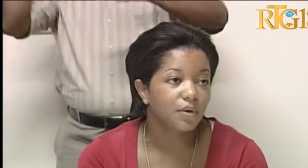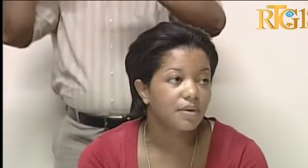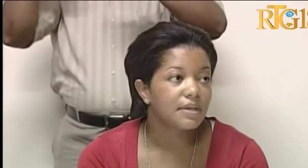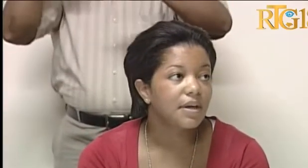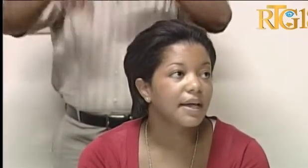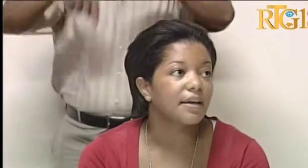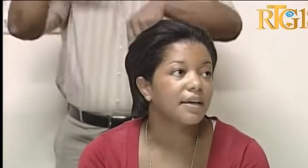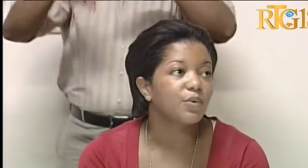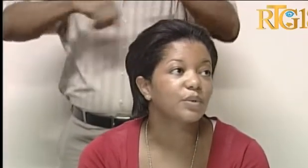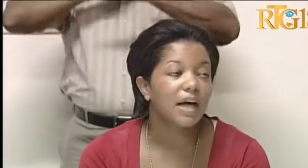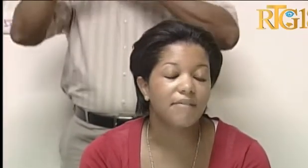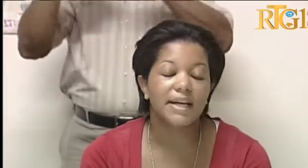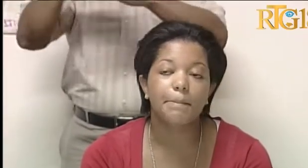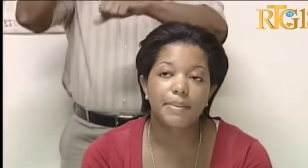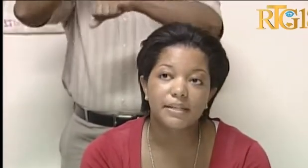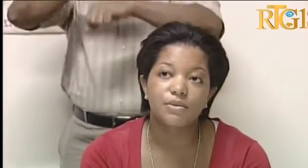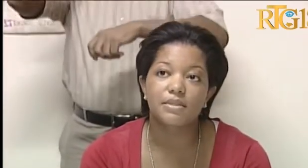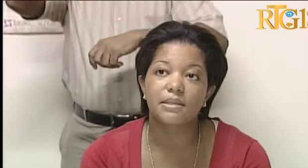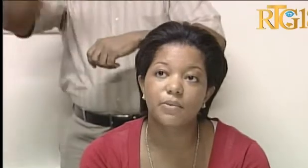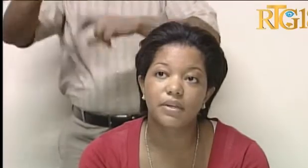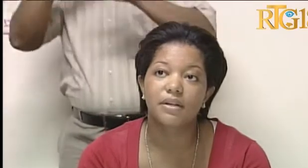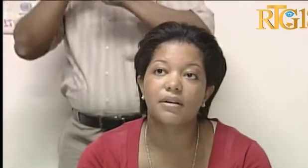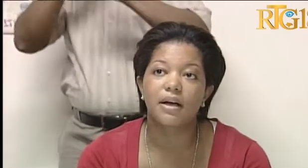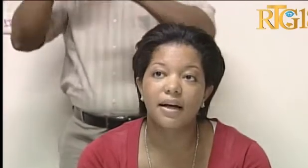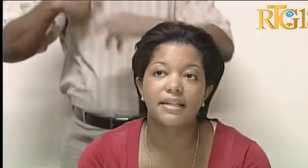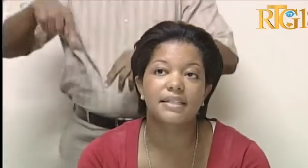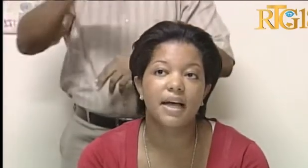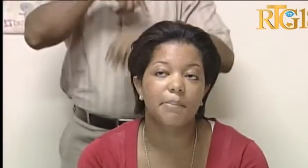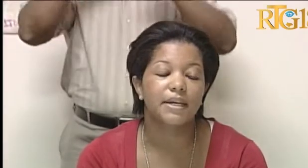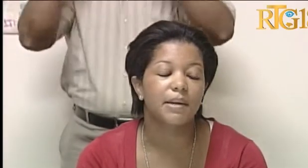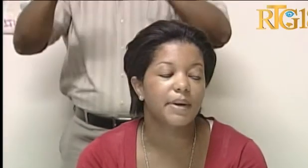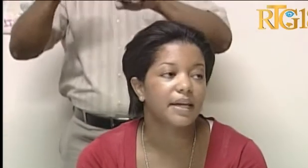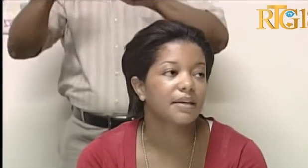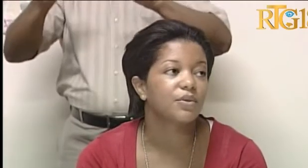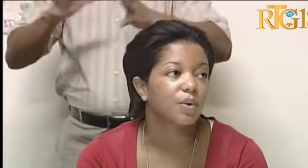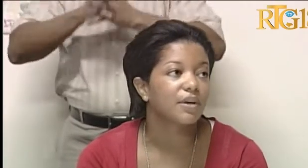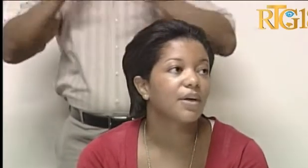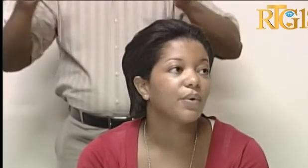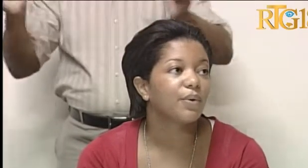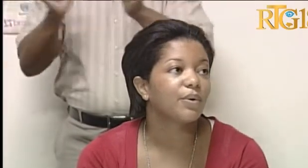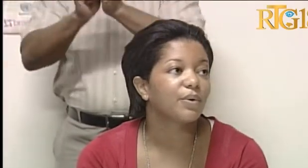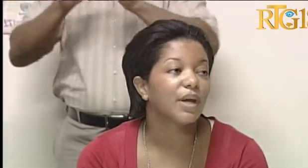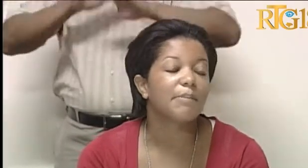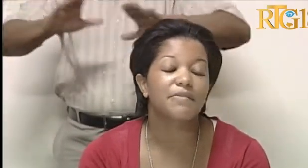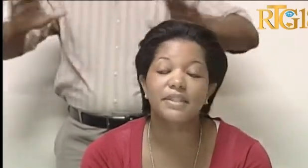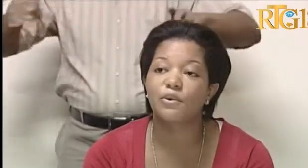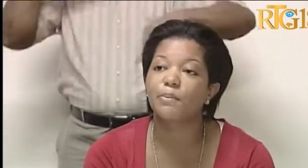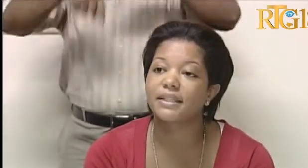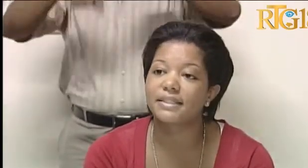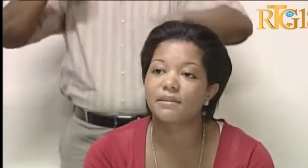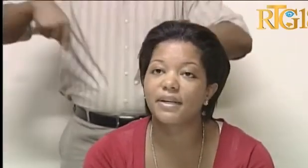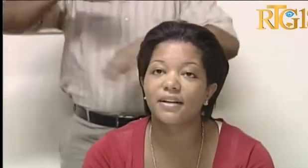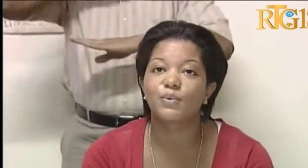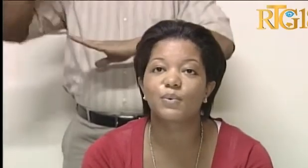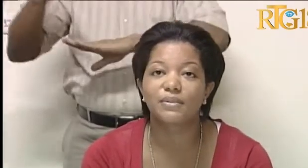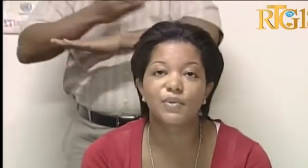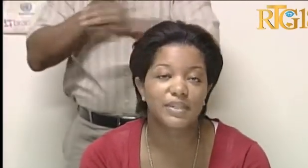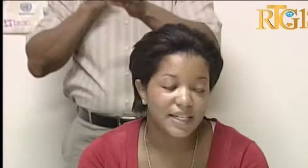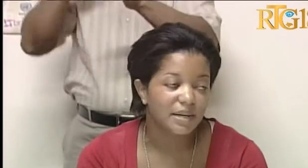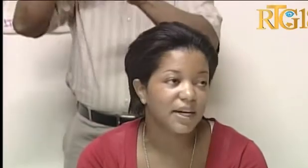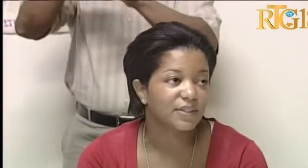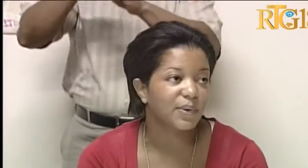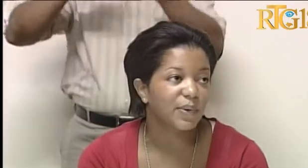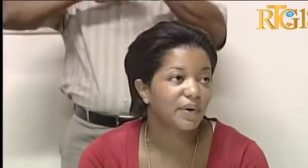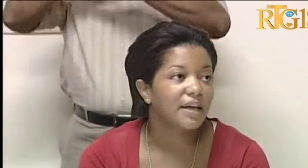respecter tout et nous travaillons pile sur les moun handicapé dans le pays yon, donc n'a pas invité nous participer dans toutes